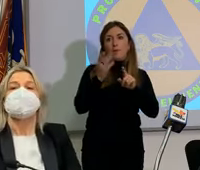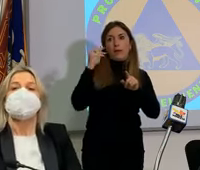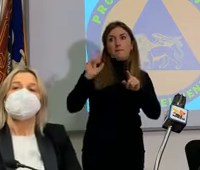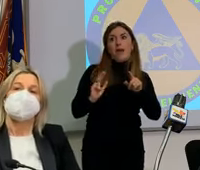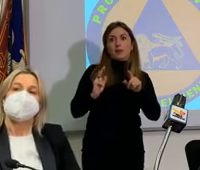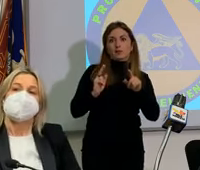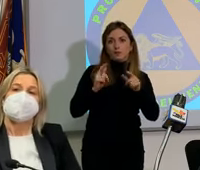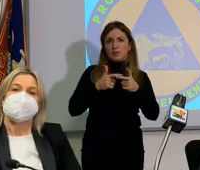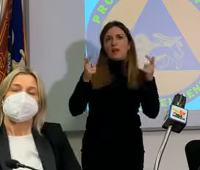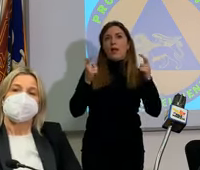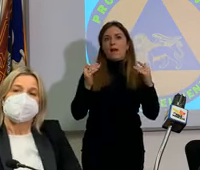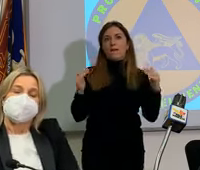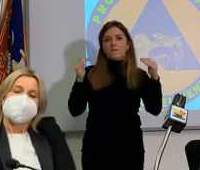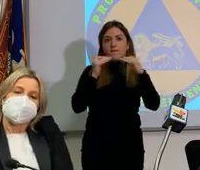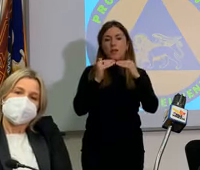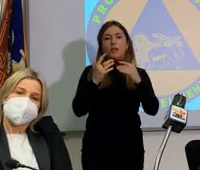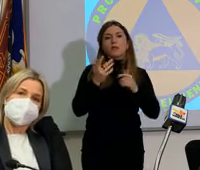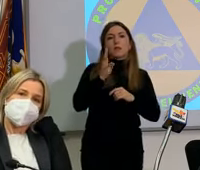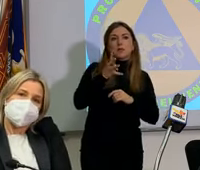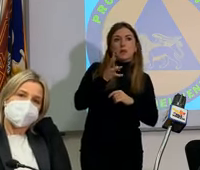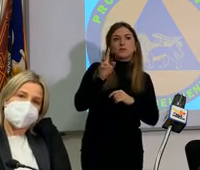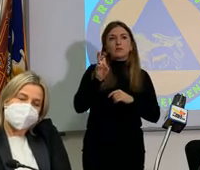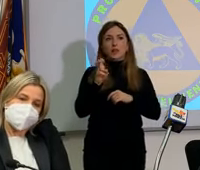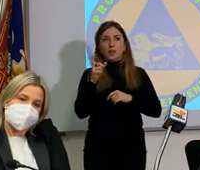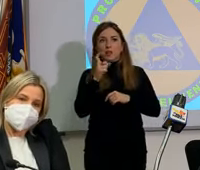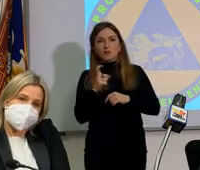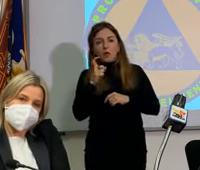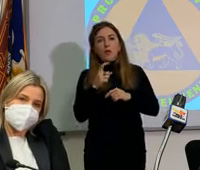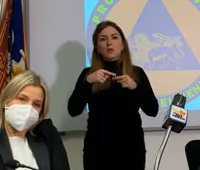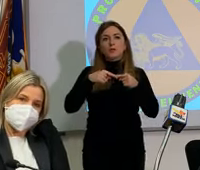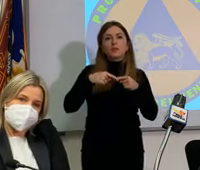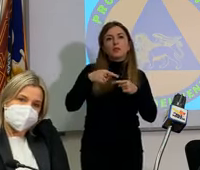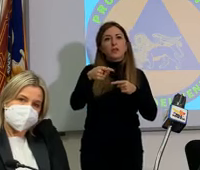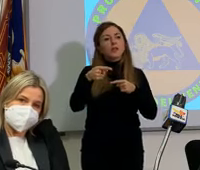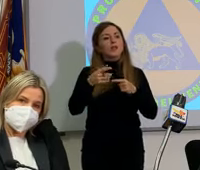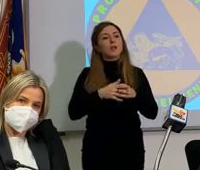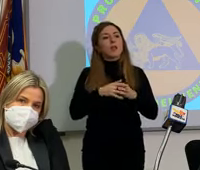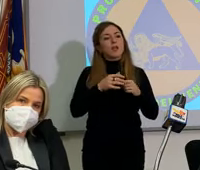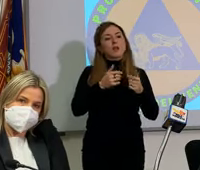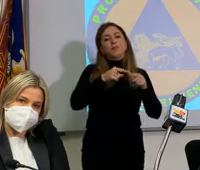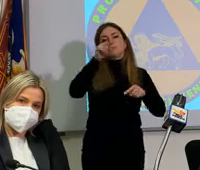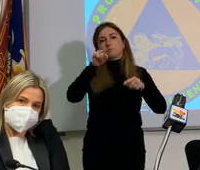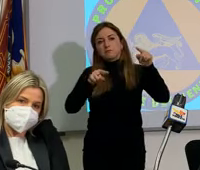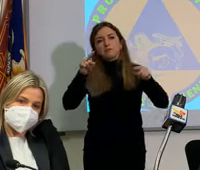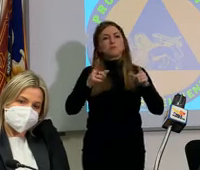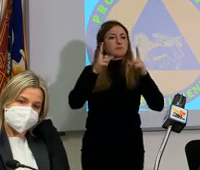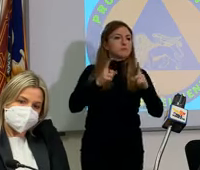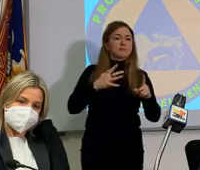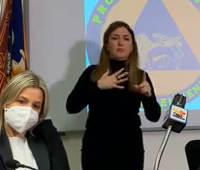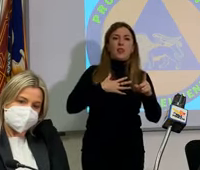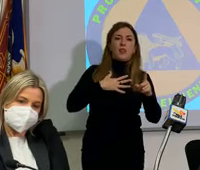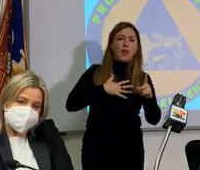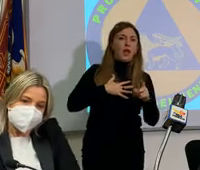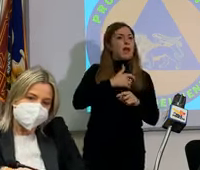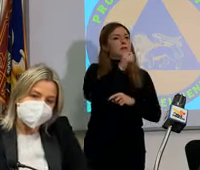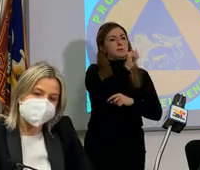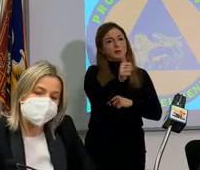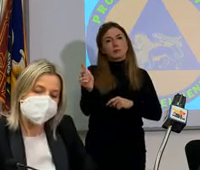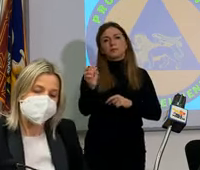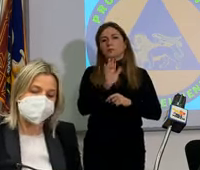degenze sono quelle vanno dai 14 ai 30 giorni poi c'è la variabilità individuale ma mentre l'età incide però